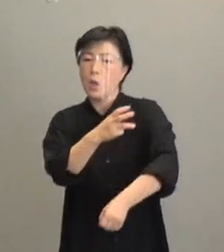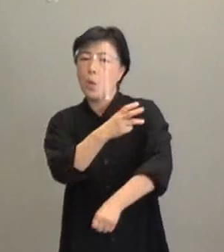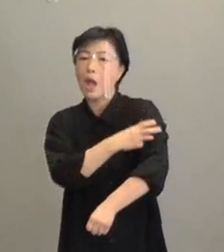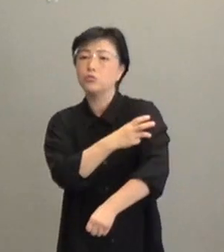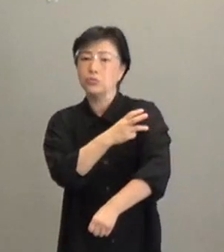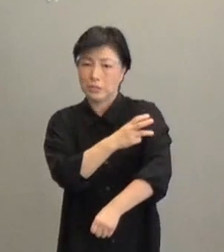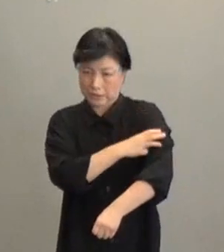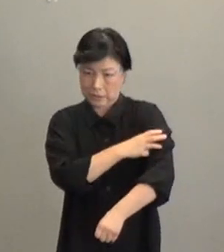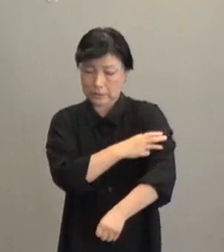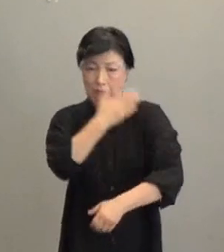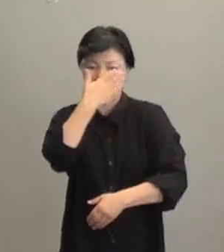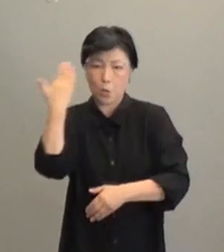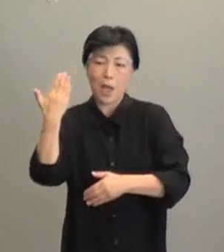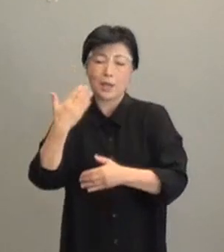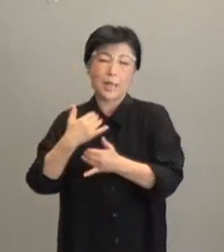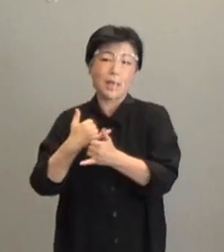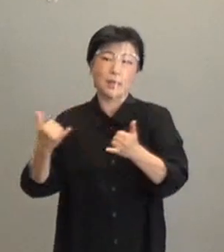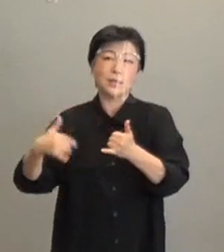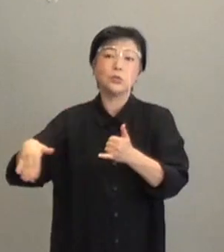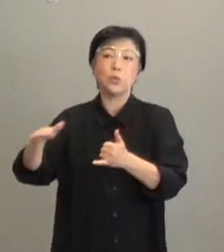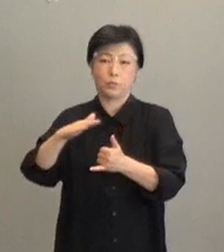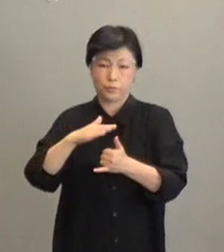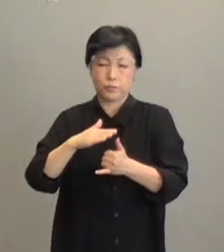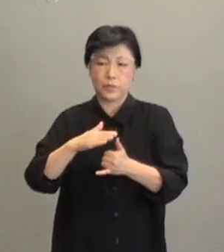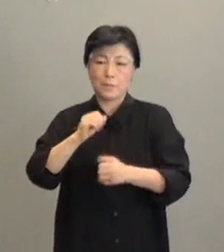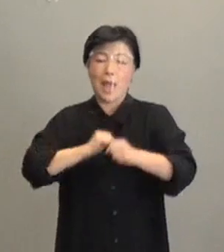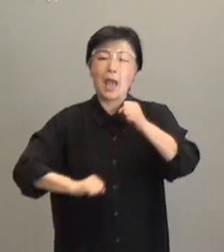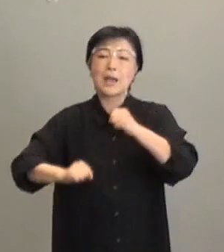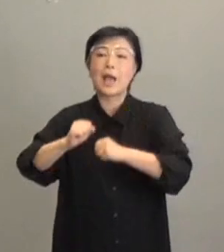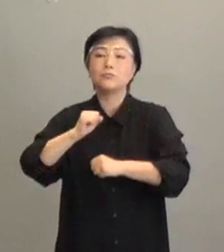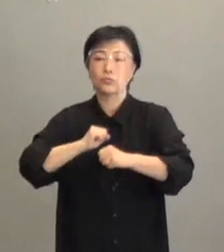種が、若い世代、いわゆるよく活